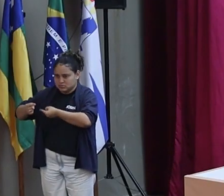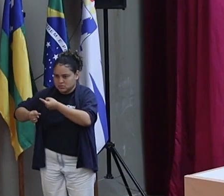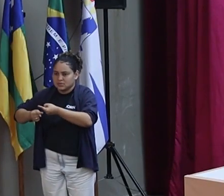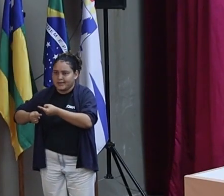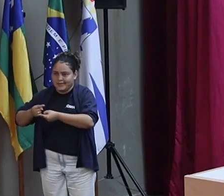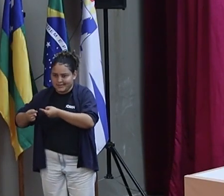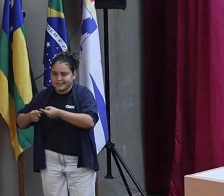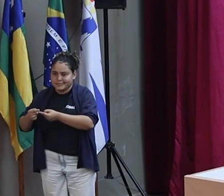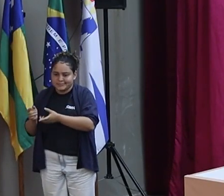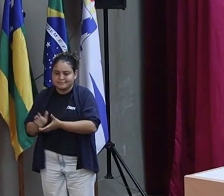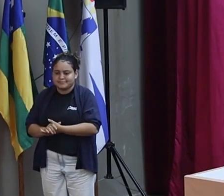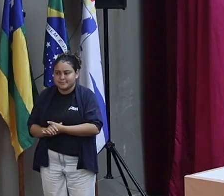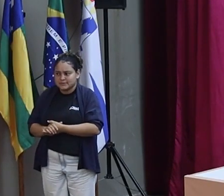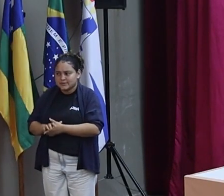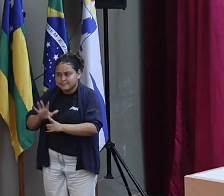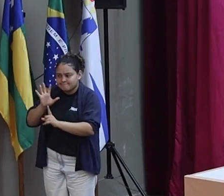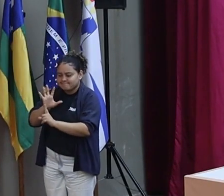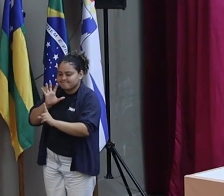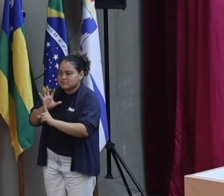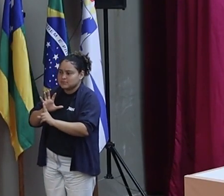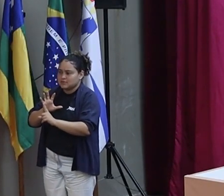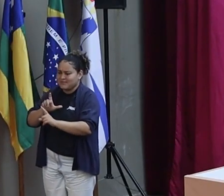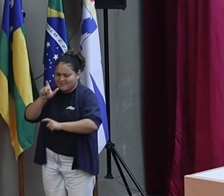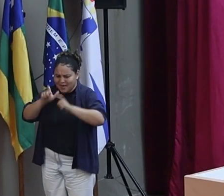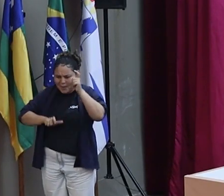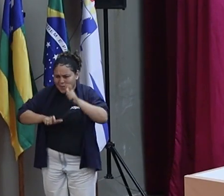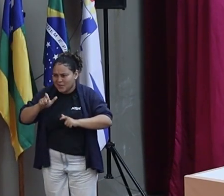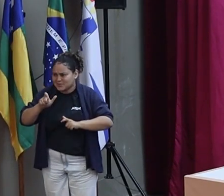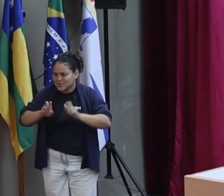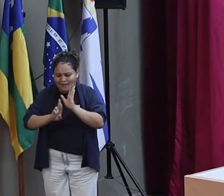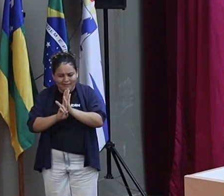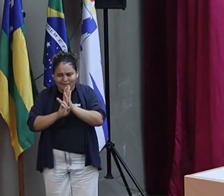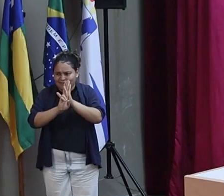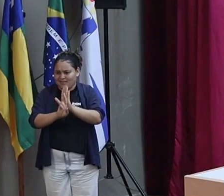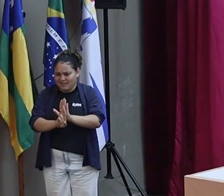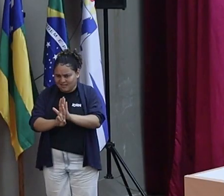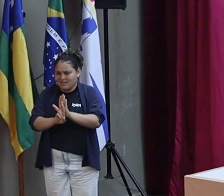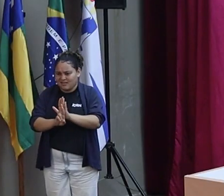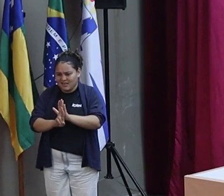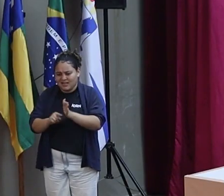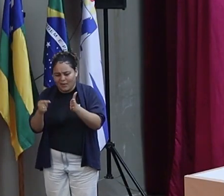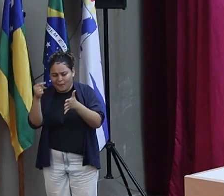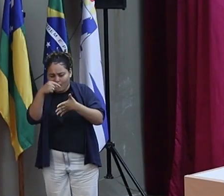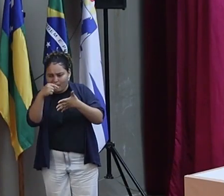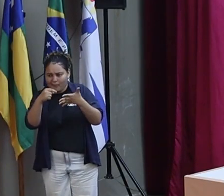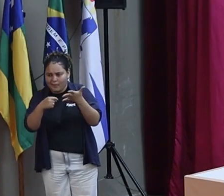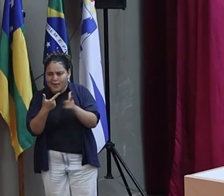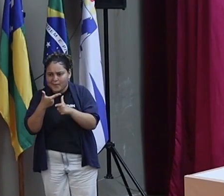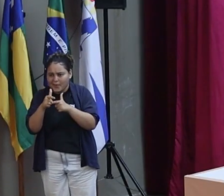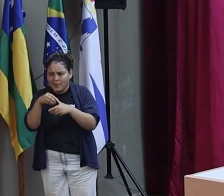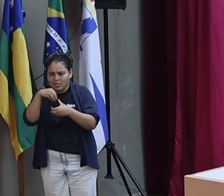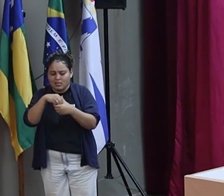amicus curiae. Nós entramos como especialistas, mostrando os problemas do edital, e